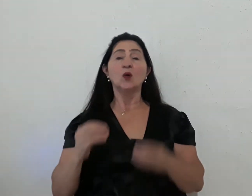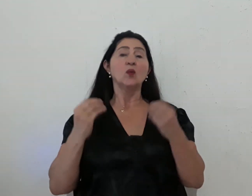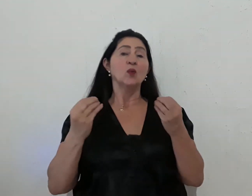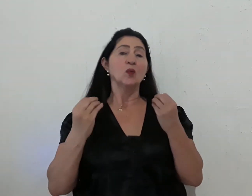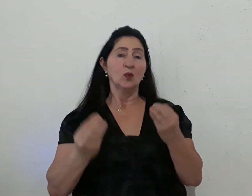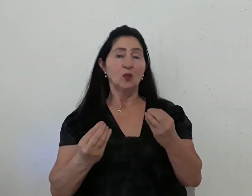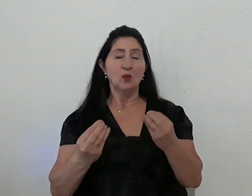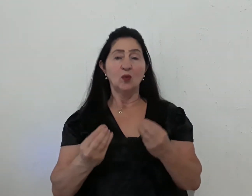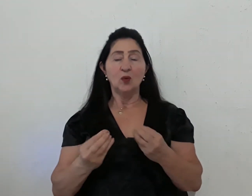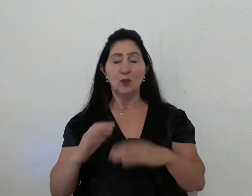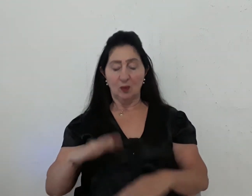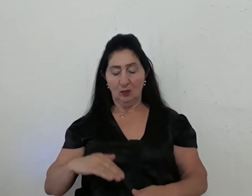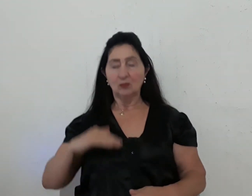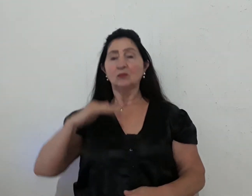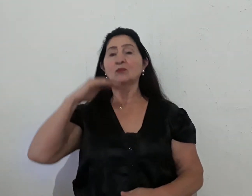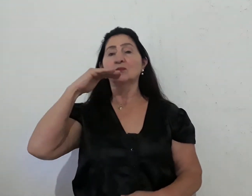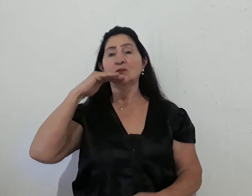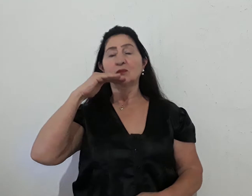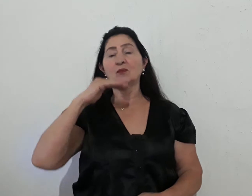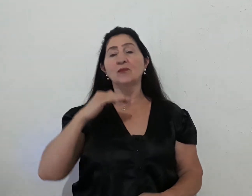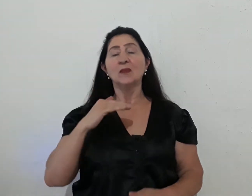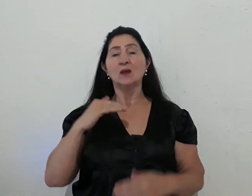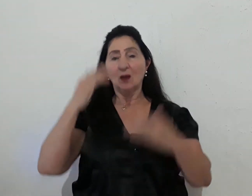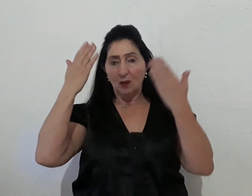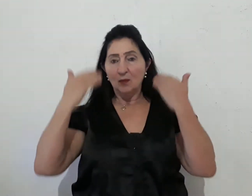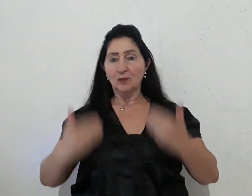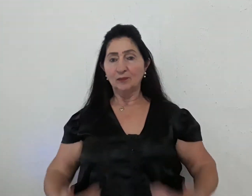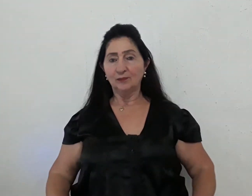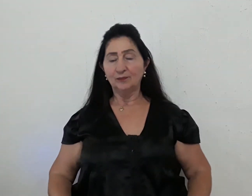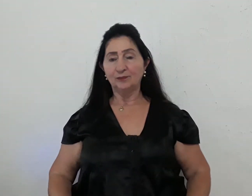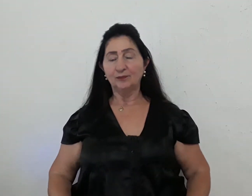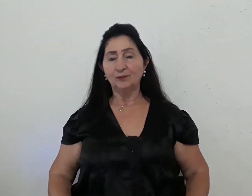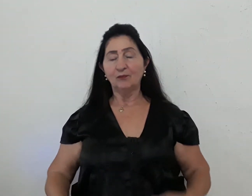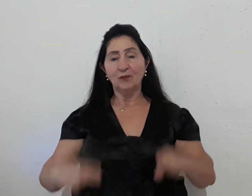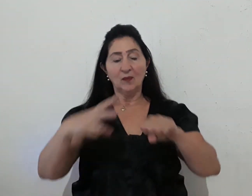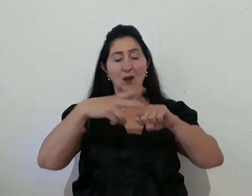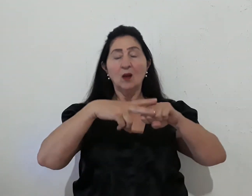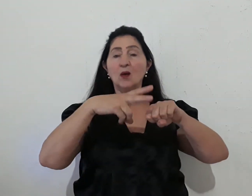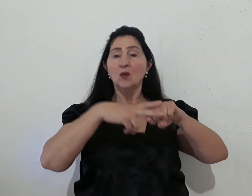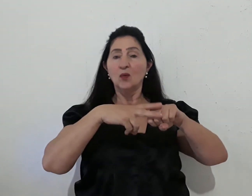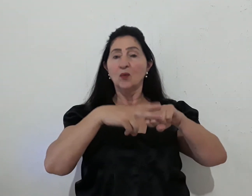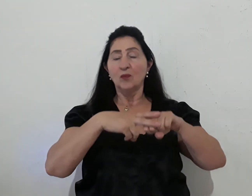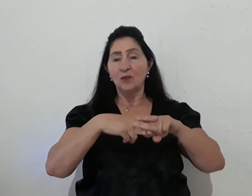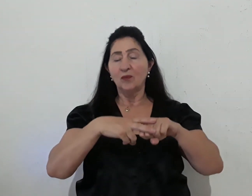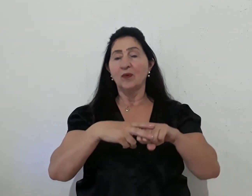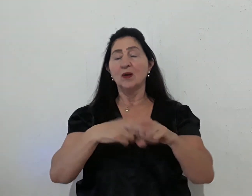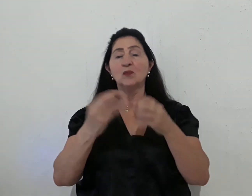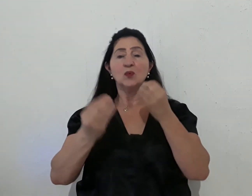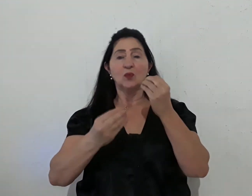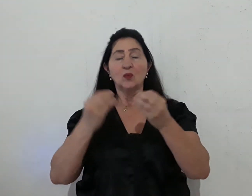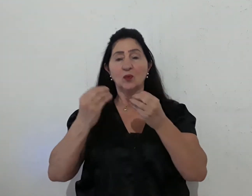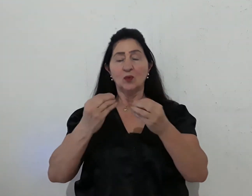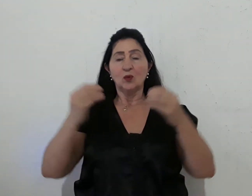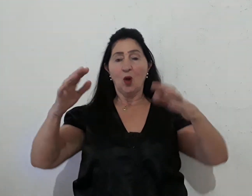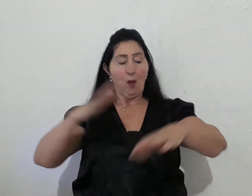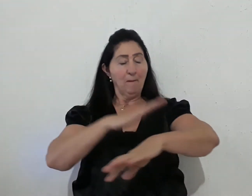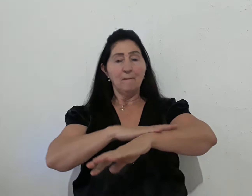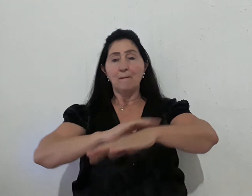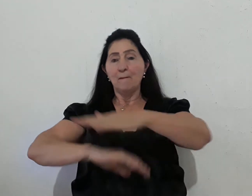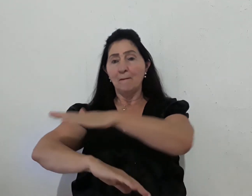parte superior do sinalizador desempenha o verbo da frase, especialmente os braços. O